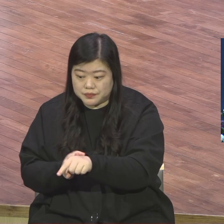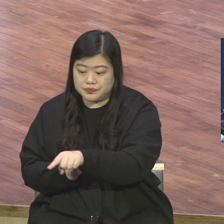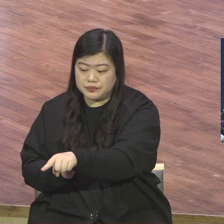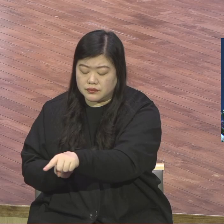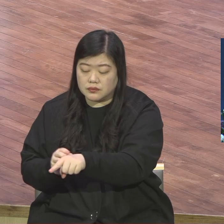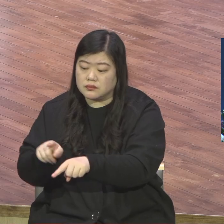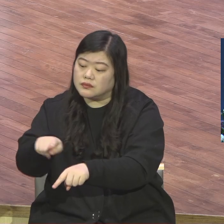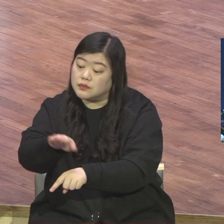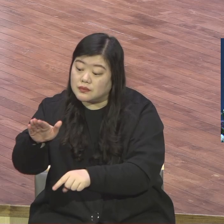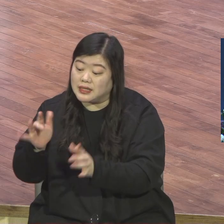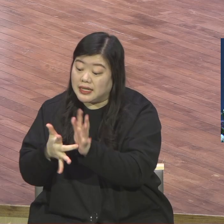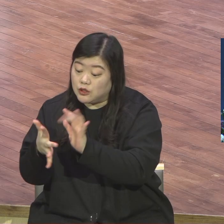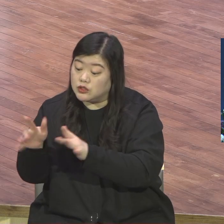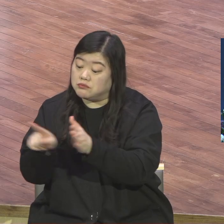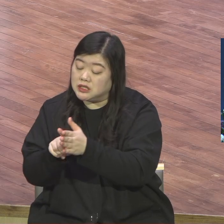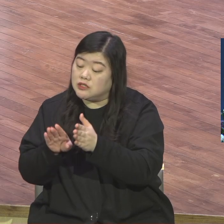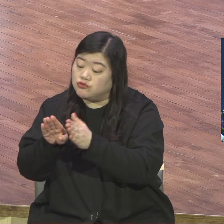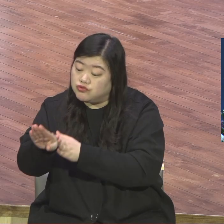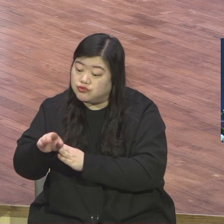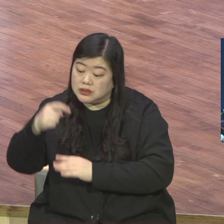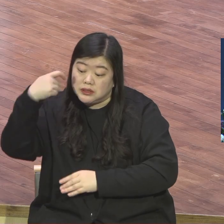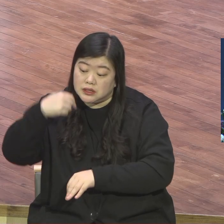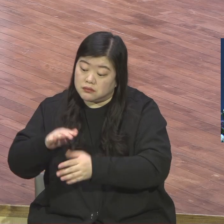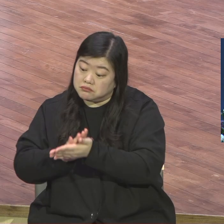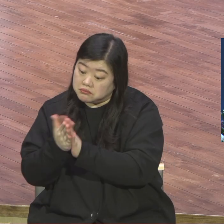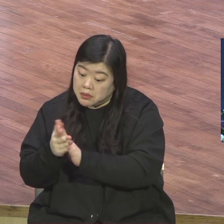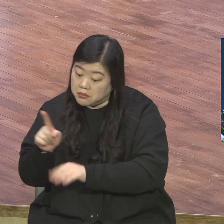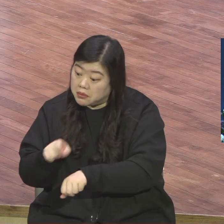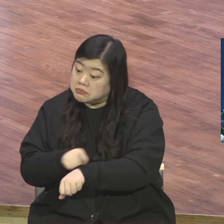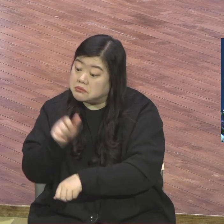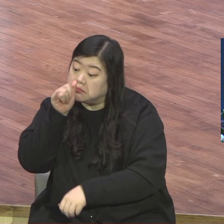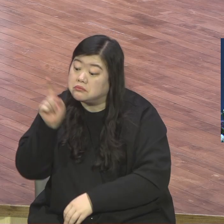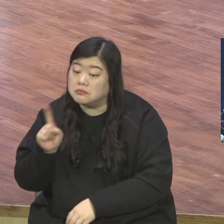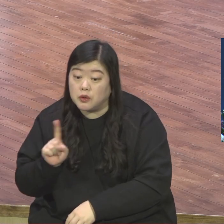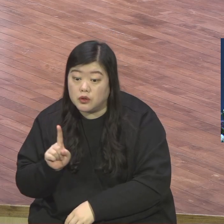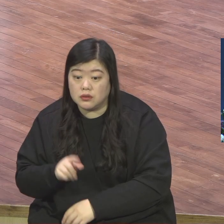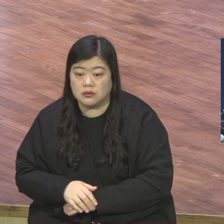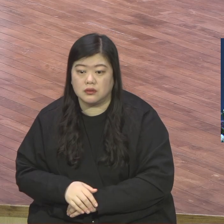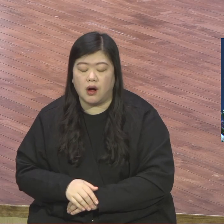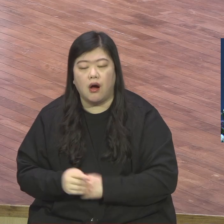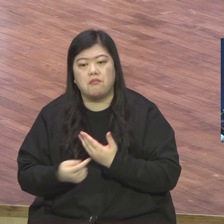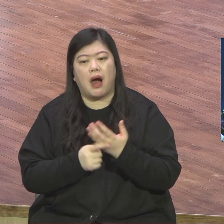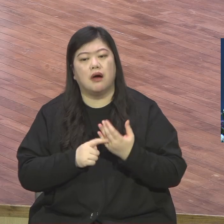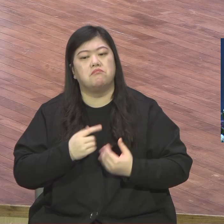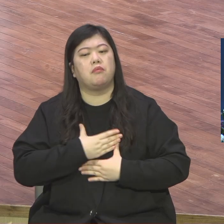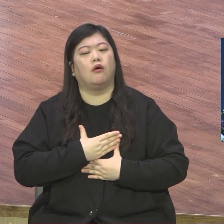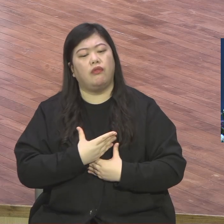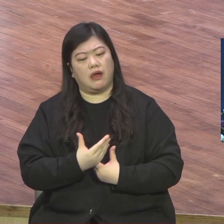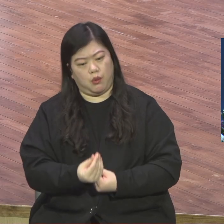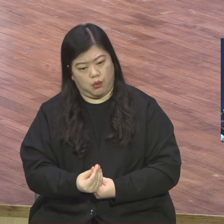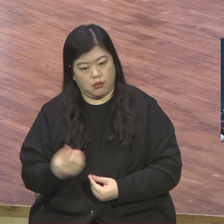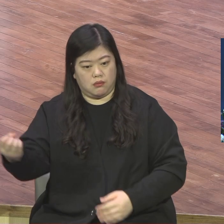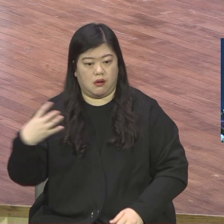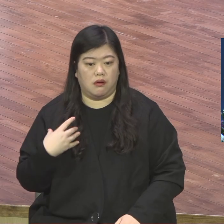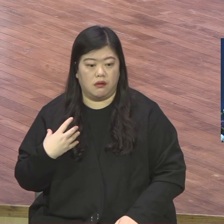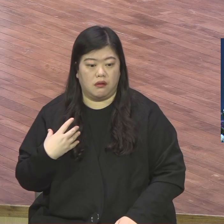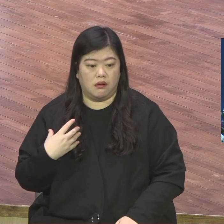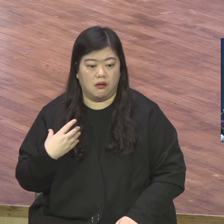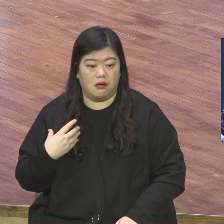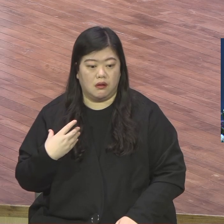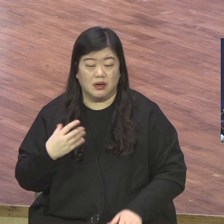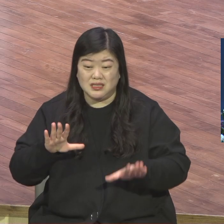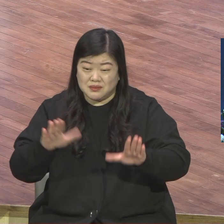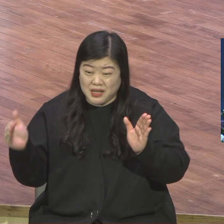장세기 3장에서 하나님의 말씀을 불순종해서 하나님 떠나 죄와 저주 가운데 사단 종노릇 하며 살다가